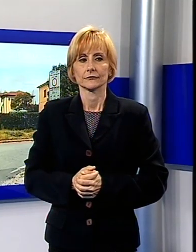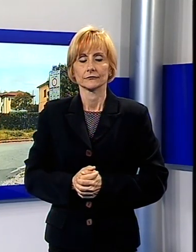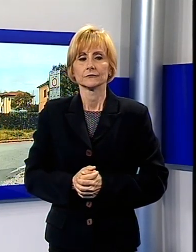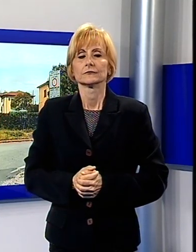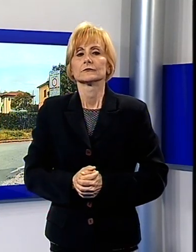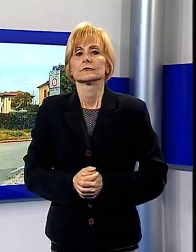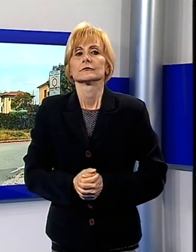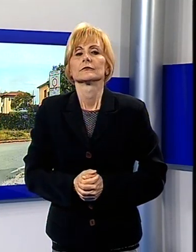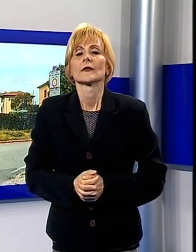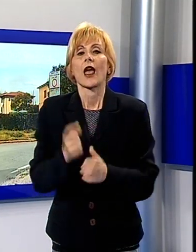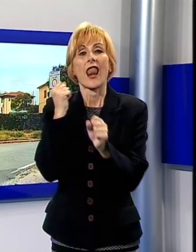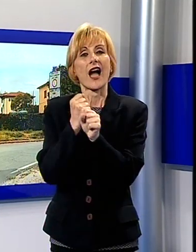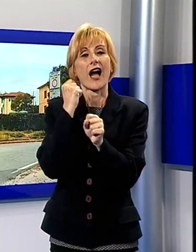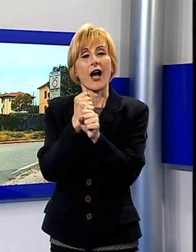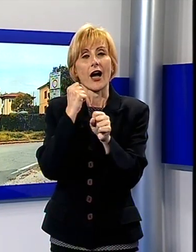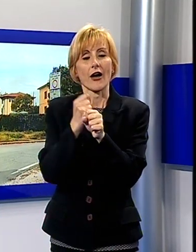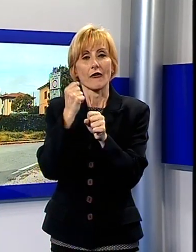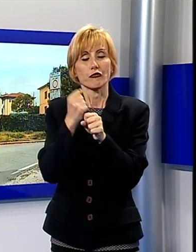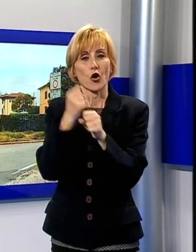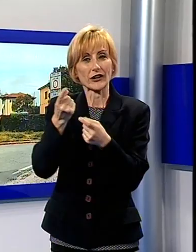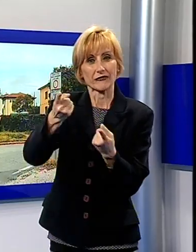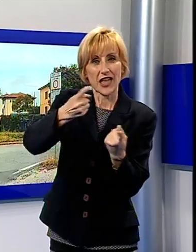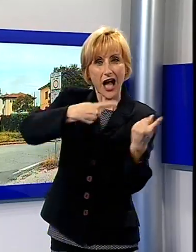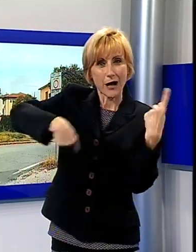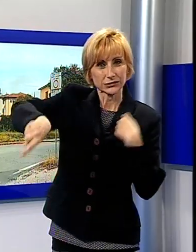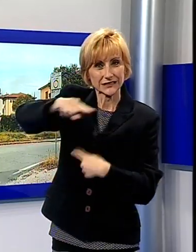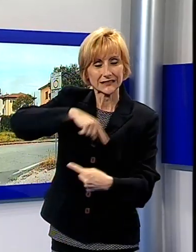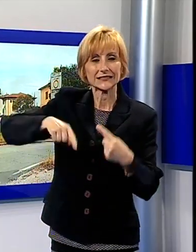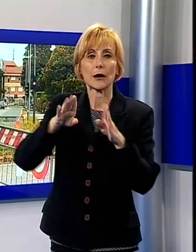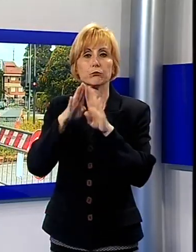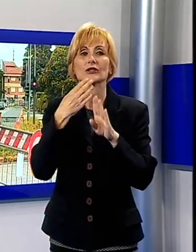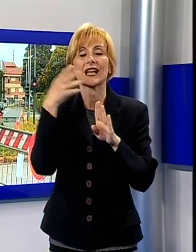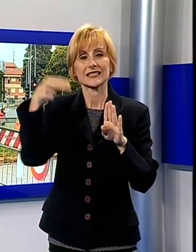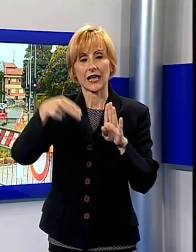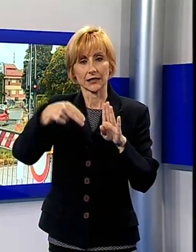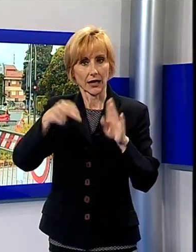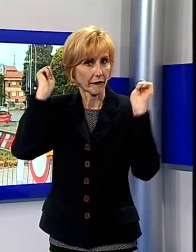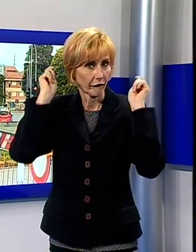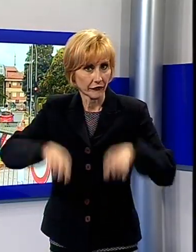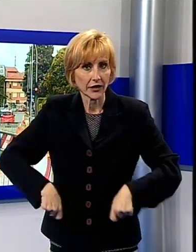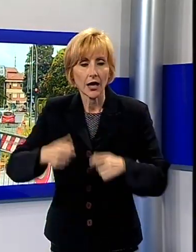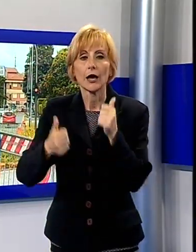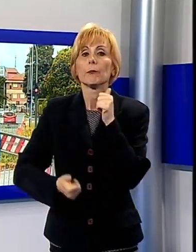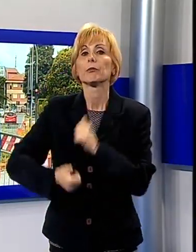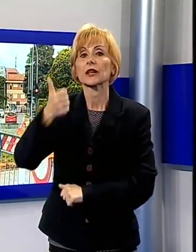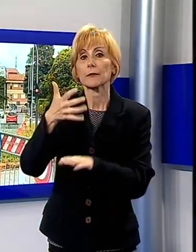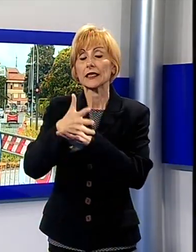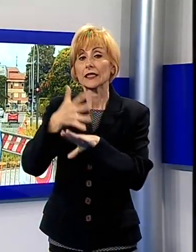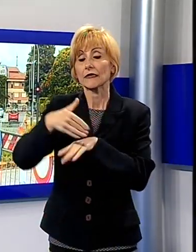Entrano nel vivo i lavori di riassetto della viabilità a Porta Sant'Anna. Tra i primi interventi programmati, quello in via Pascoli. È